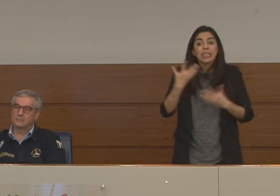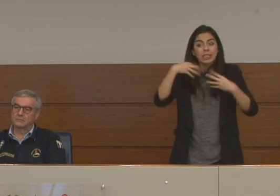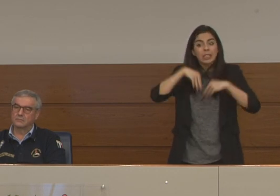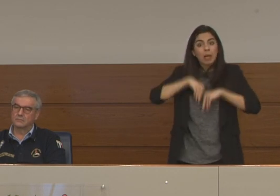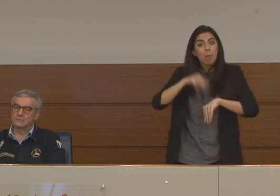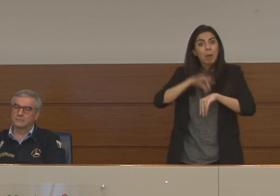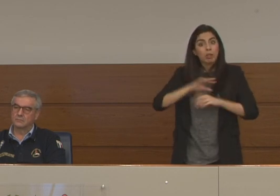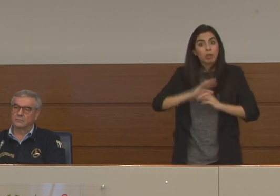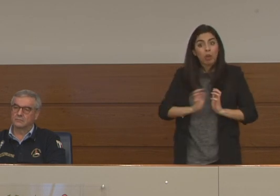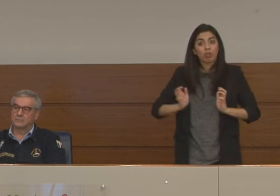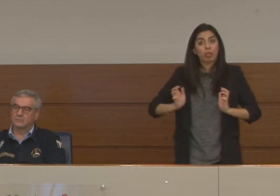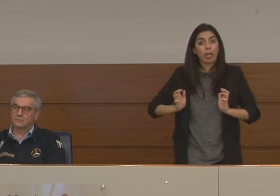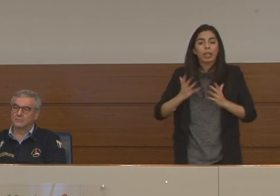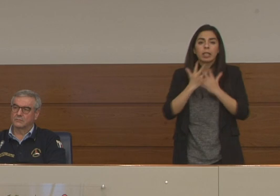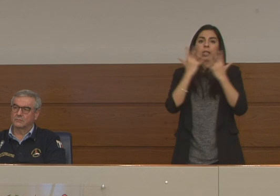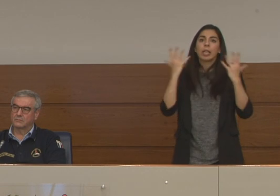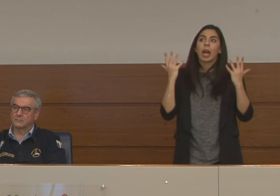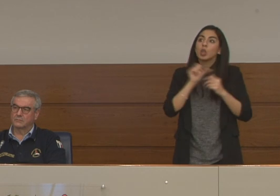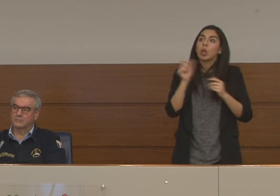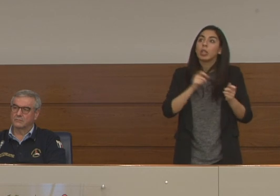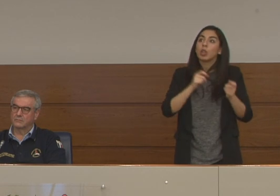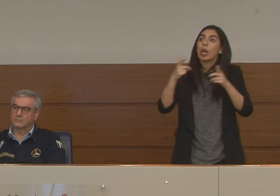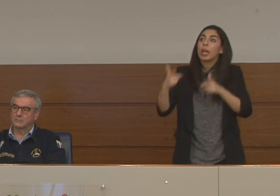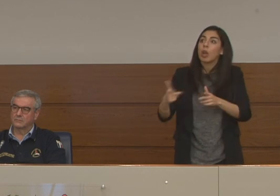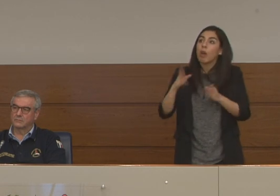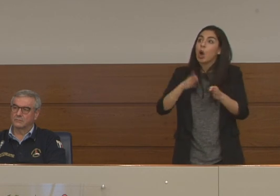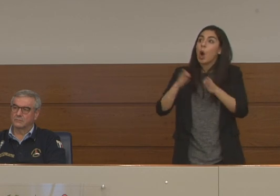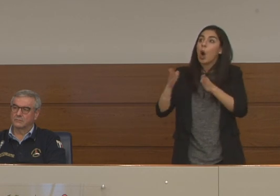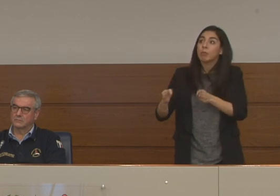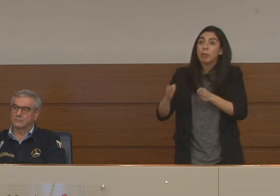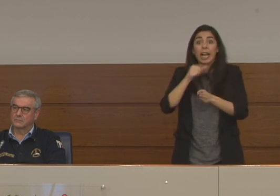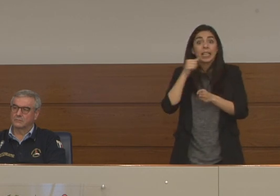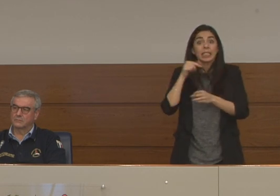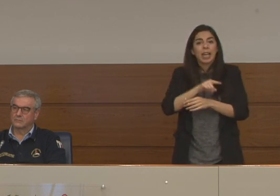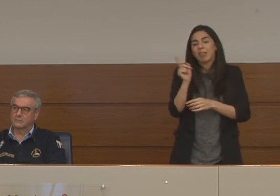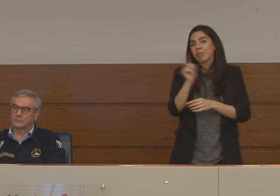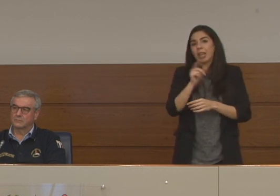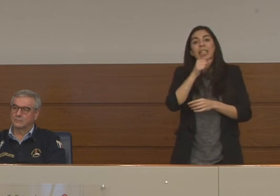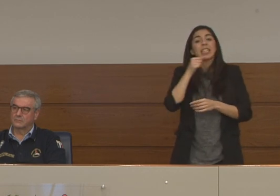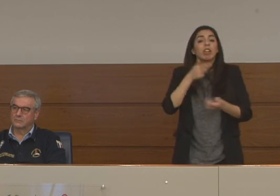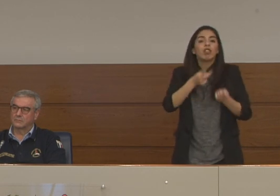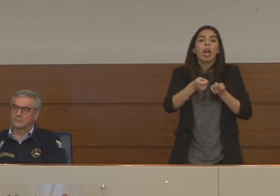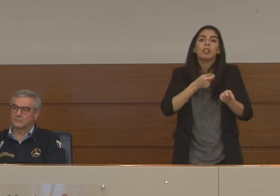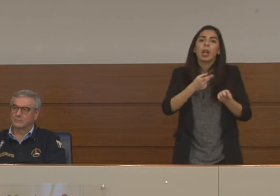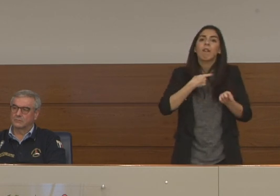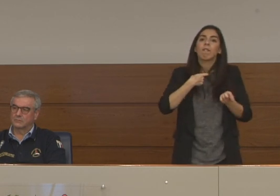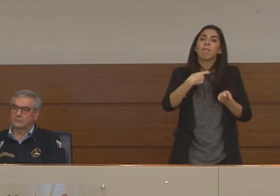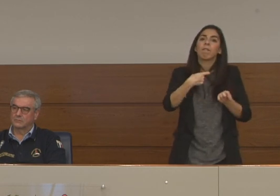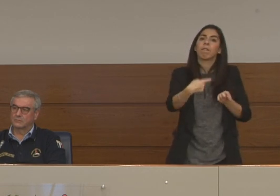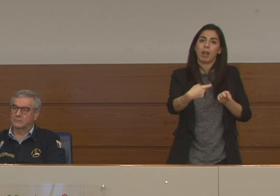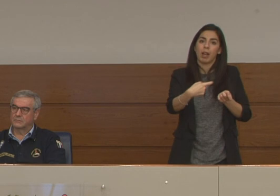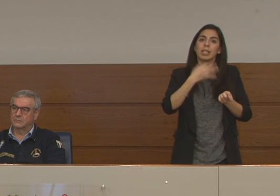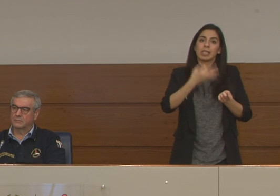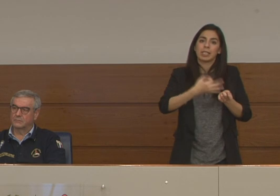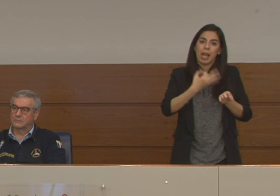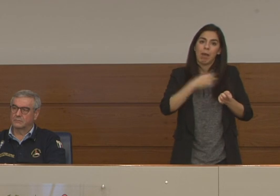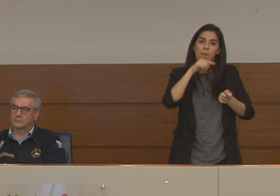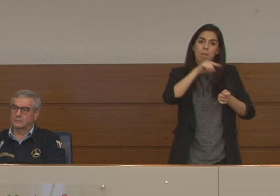beneficia solo del ricovero ospedaliero ma beneficio di una gestione cronica nel territorio di queste patologie